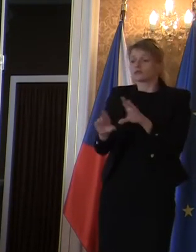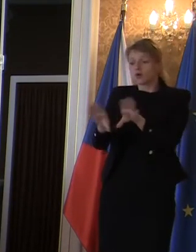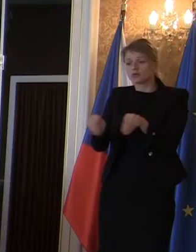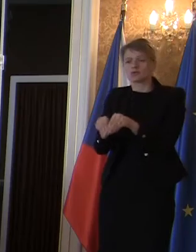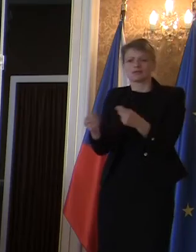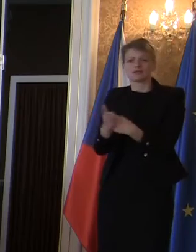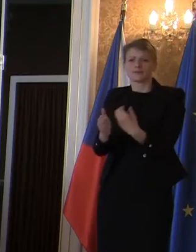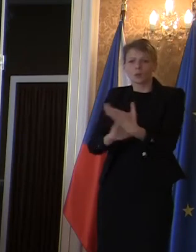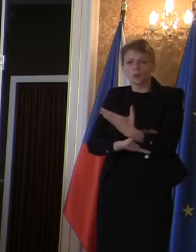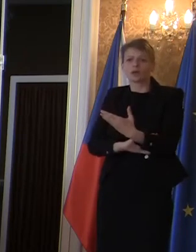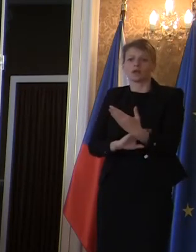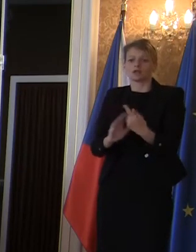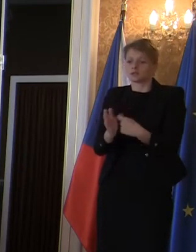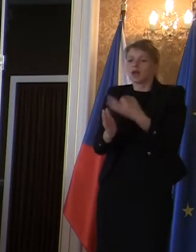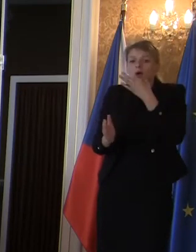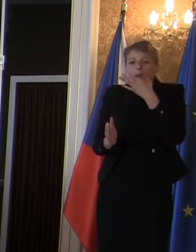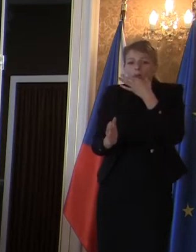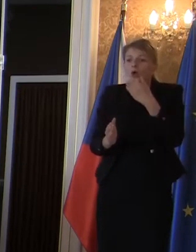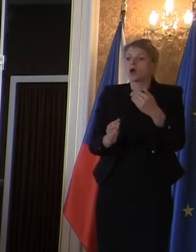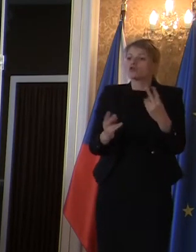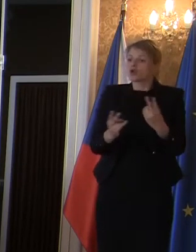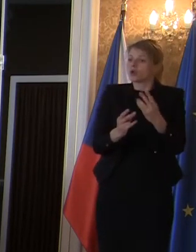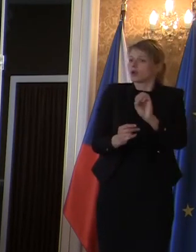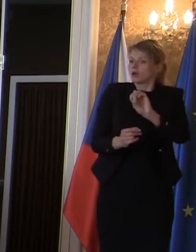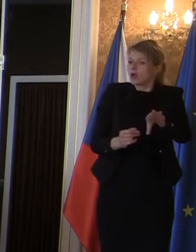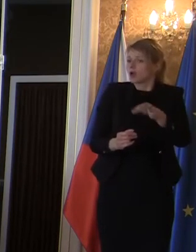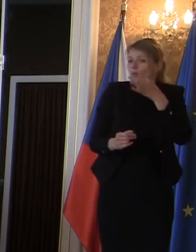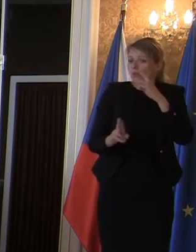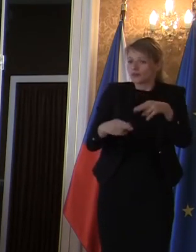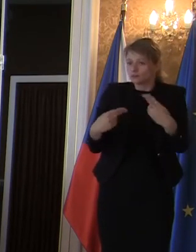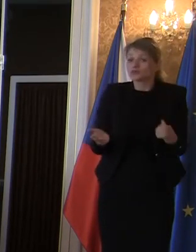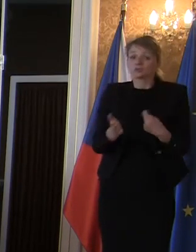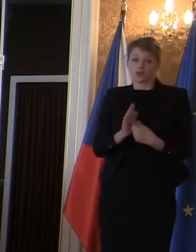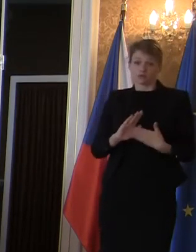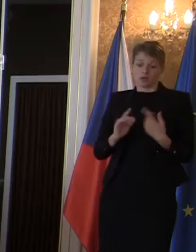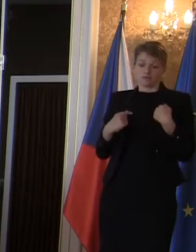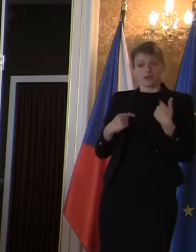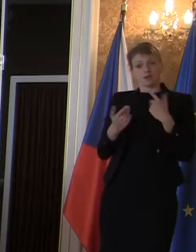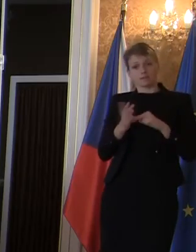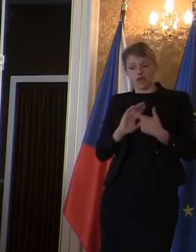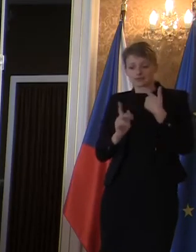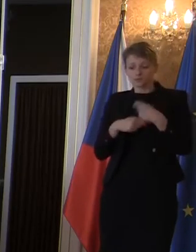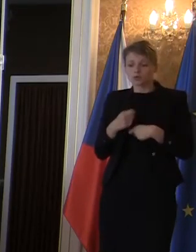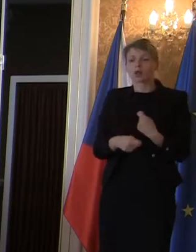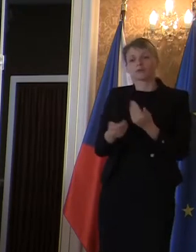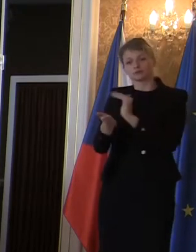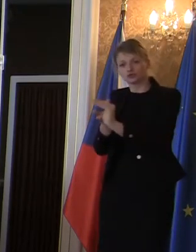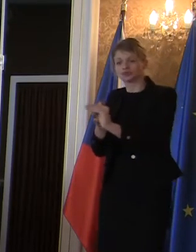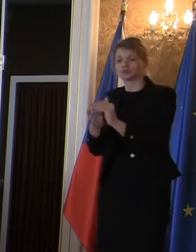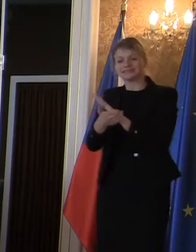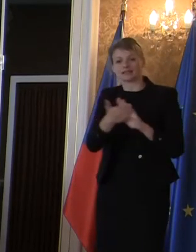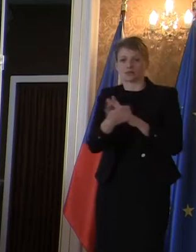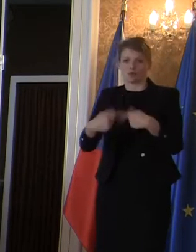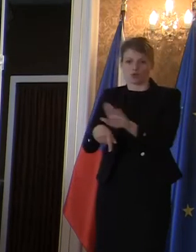tak, že bychom je podpořili finančně a umožnili jim třeba právě v mateřské škole mít zdarma pobyt, to znamená včetně stravy a tak dále.